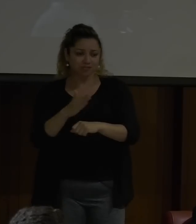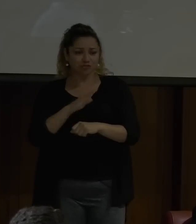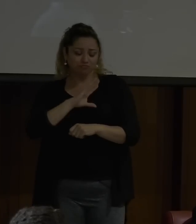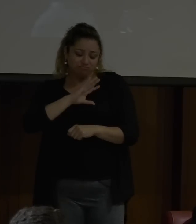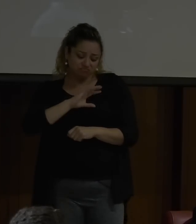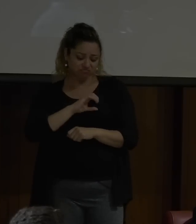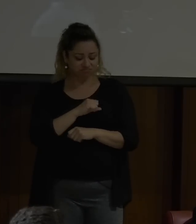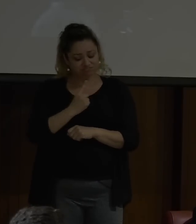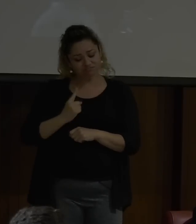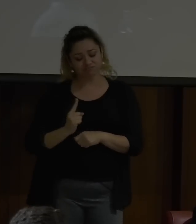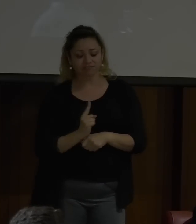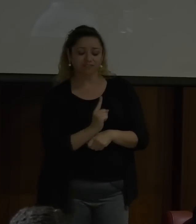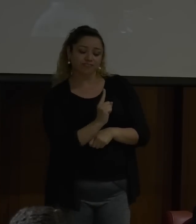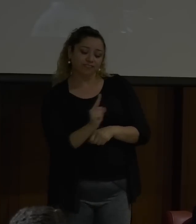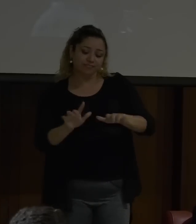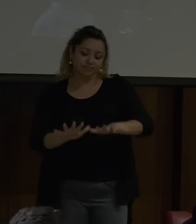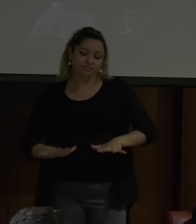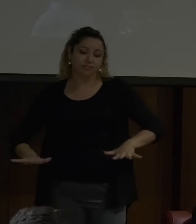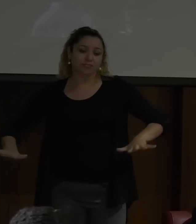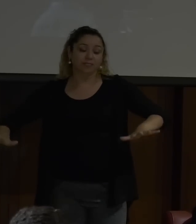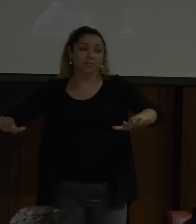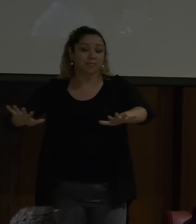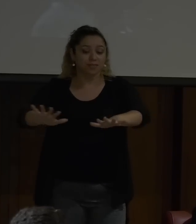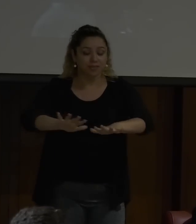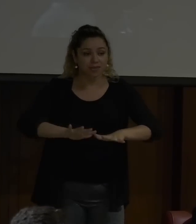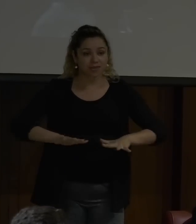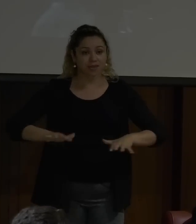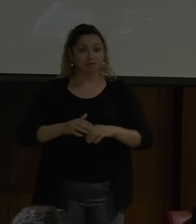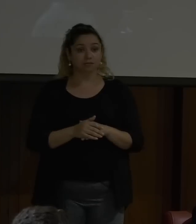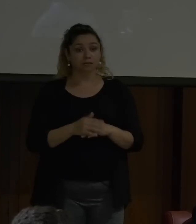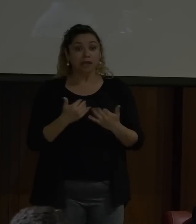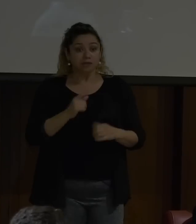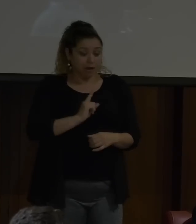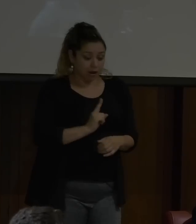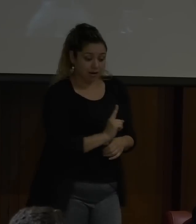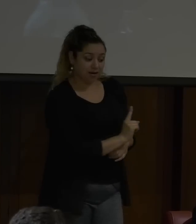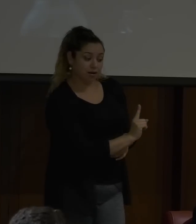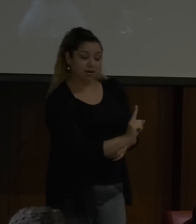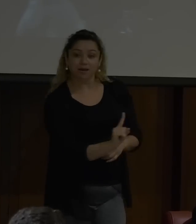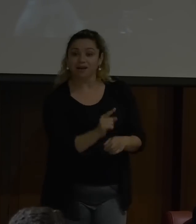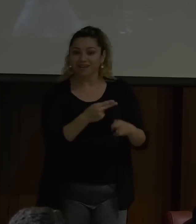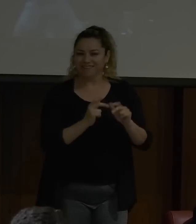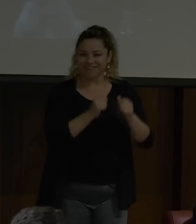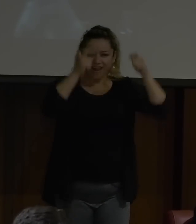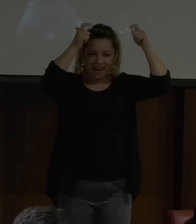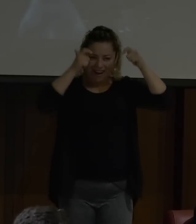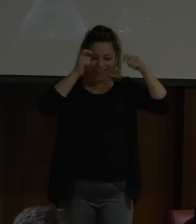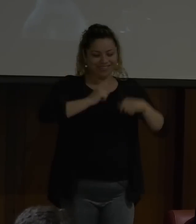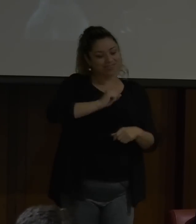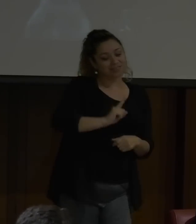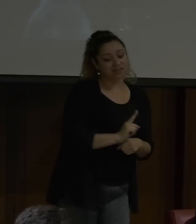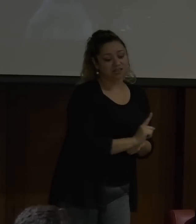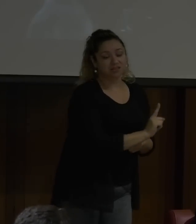la serranía. Cuando el rey querido llega de tarde por la